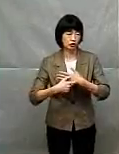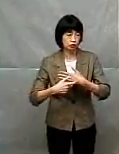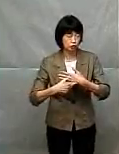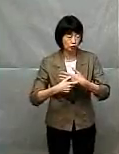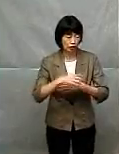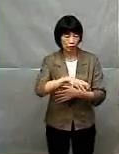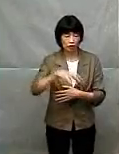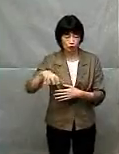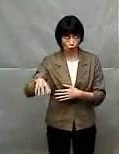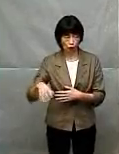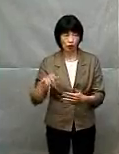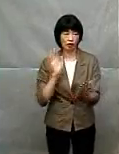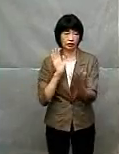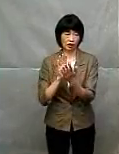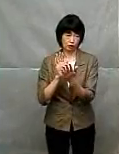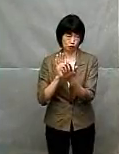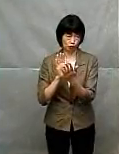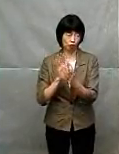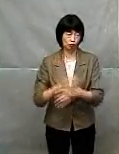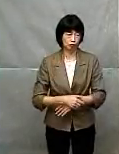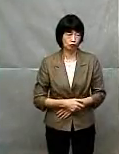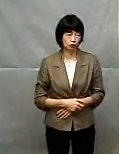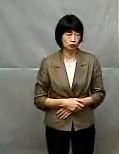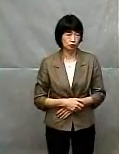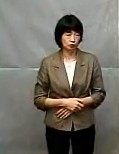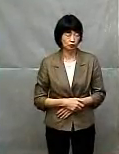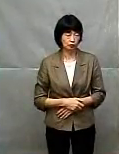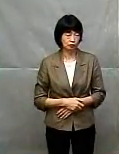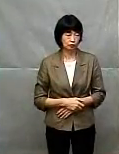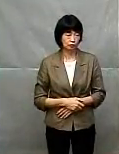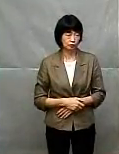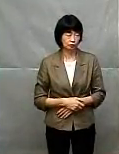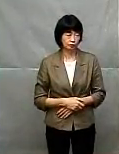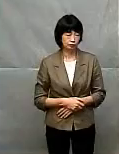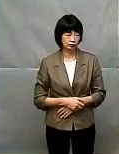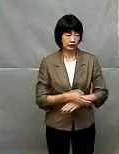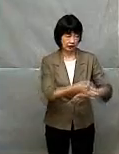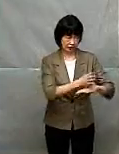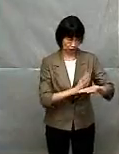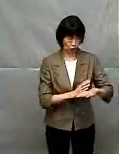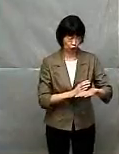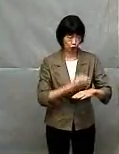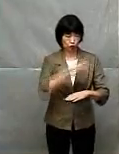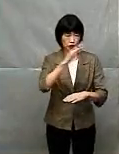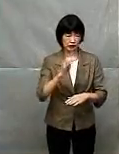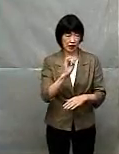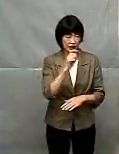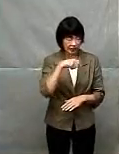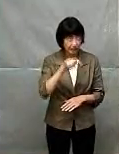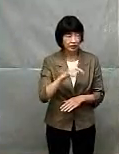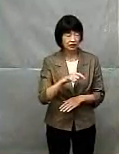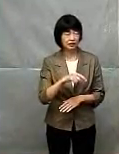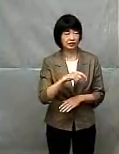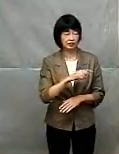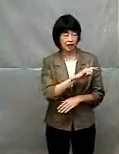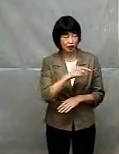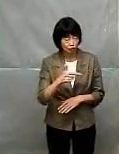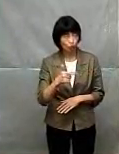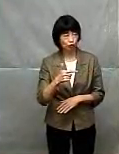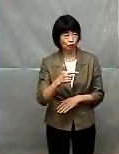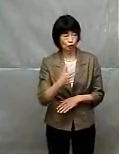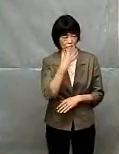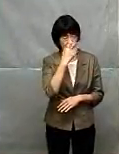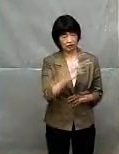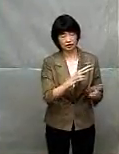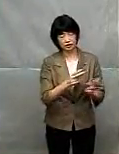が対象となるものと見込まれます。四国や山陰など他の路線でも